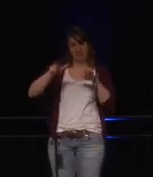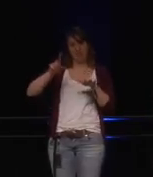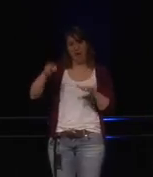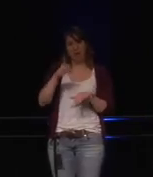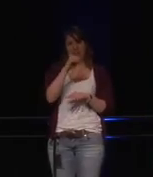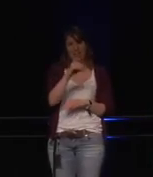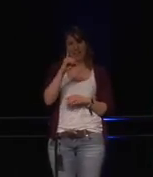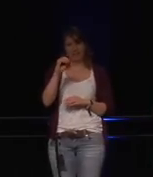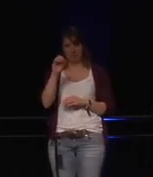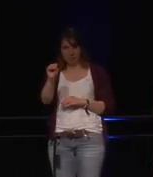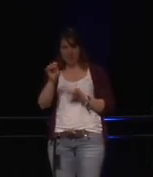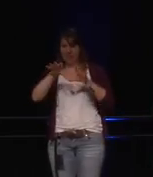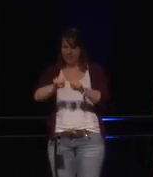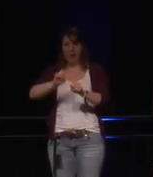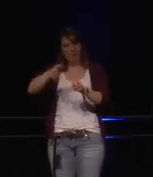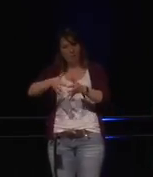2017 había